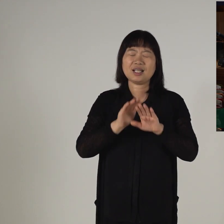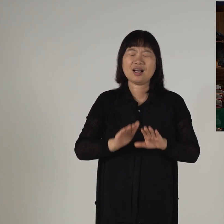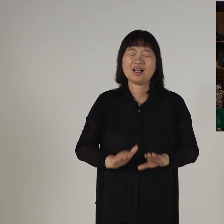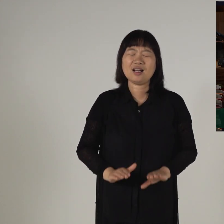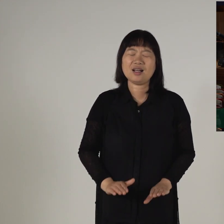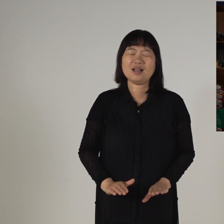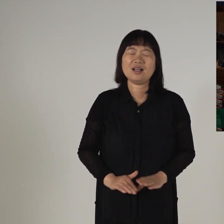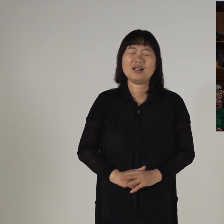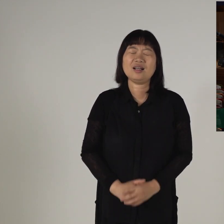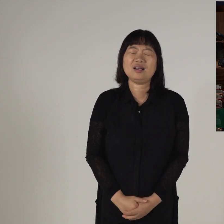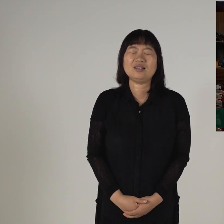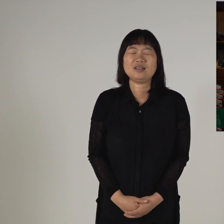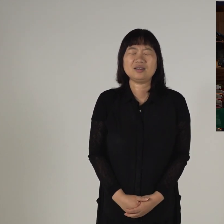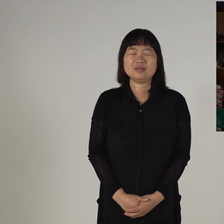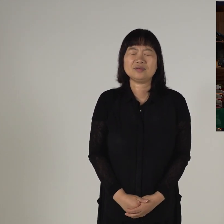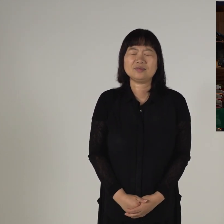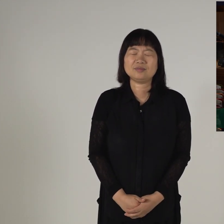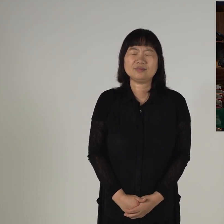왕이시라.